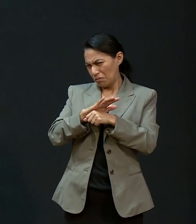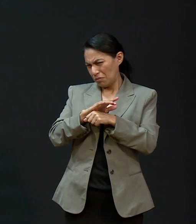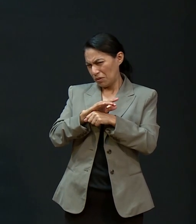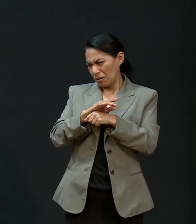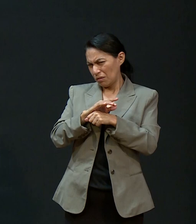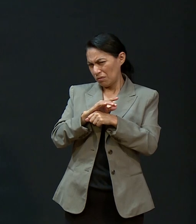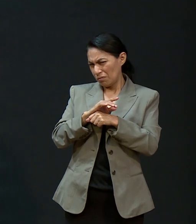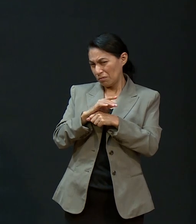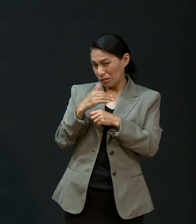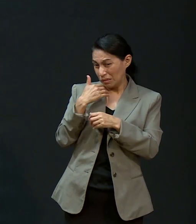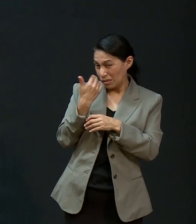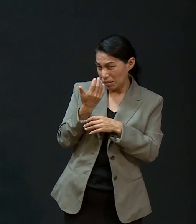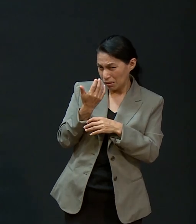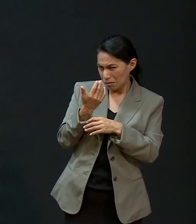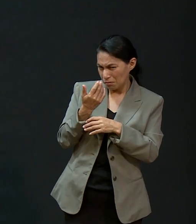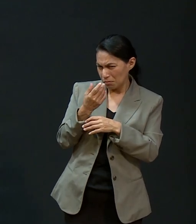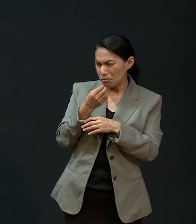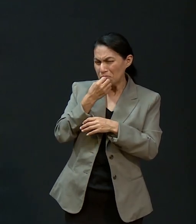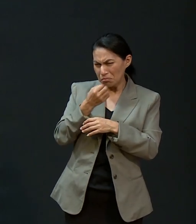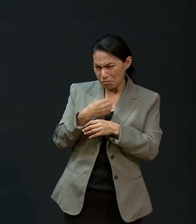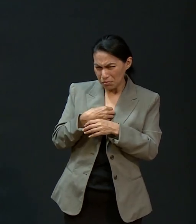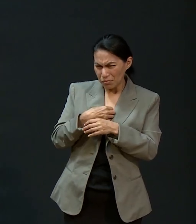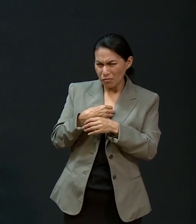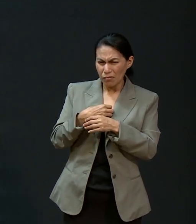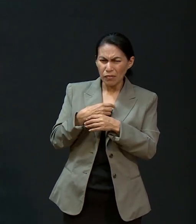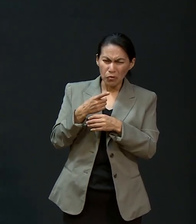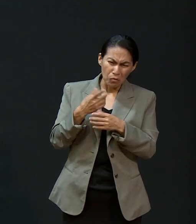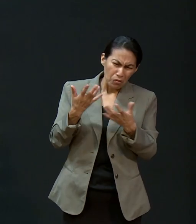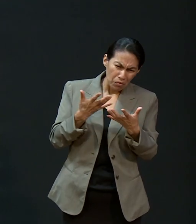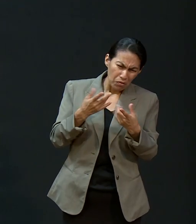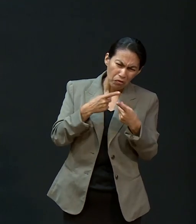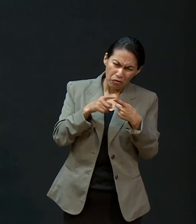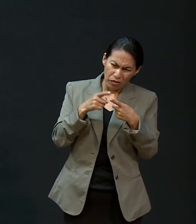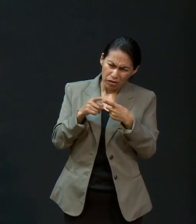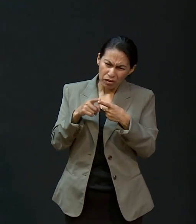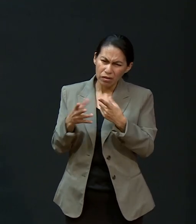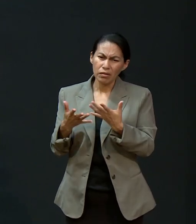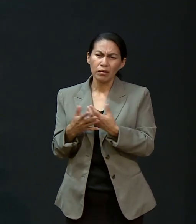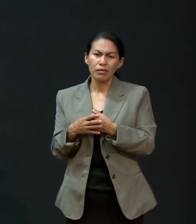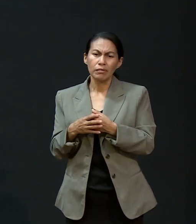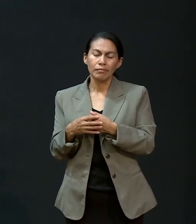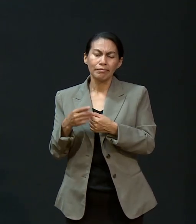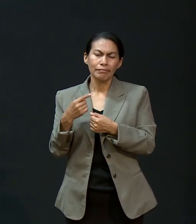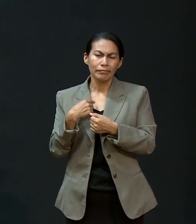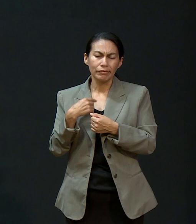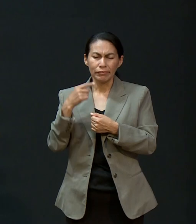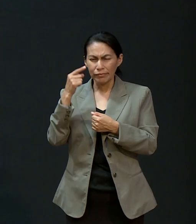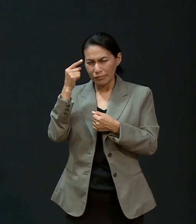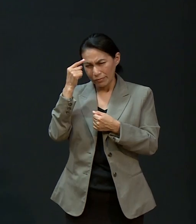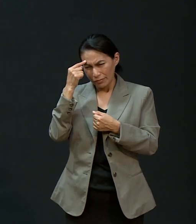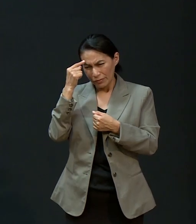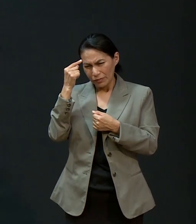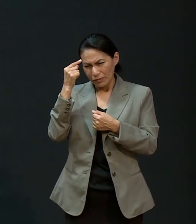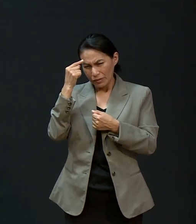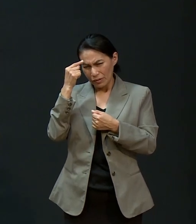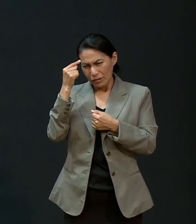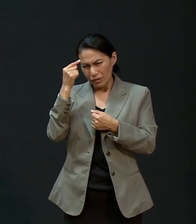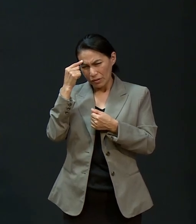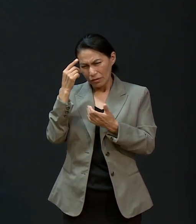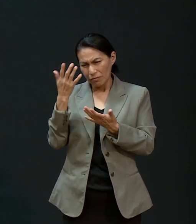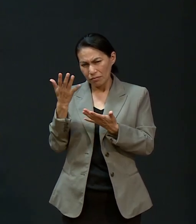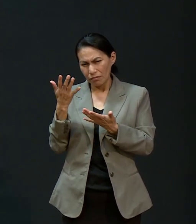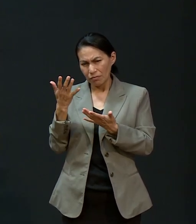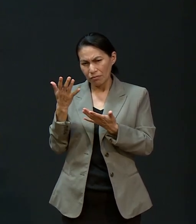las cosas que tenía en mente hacer, pues hazlas de otra manera. Y entre las carreras que yo